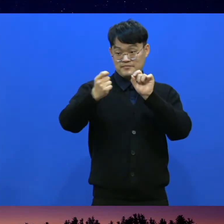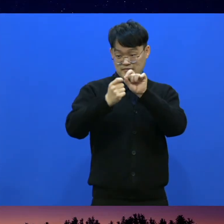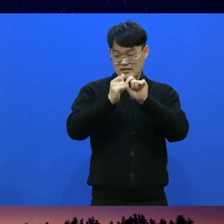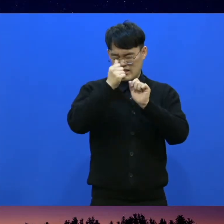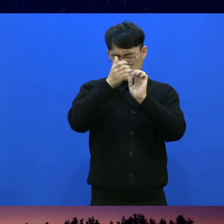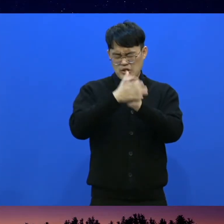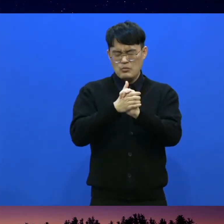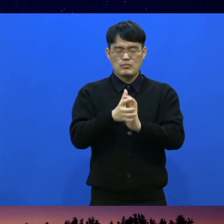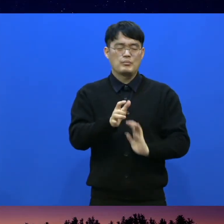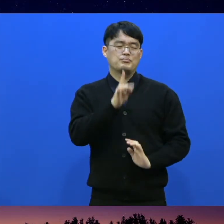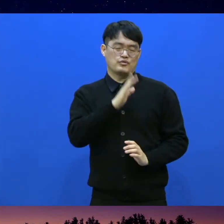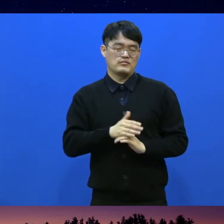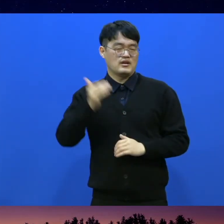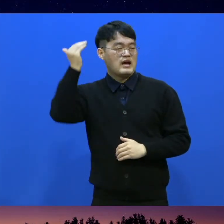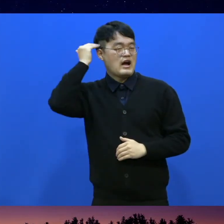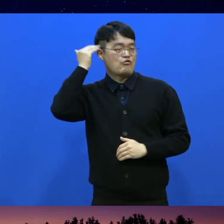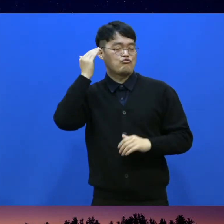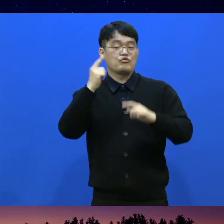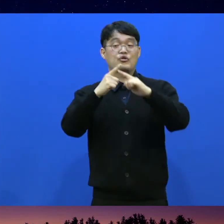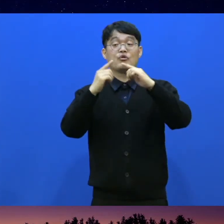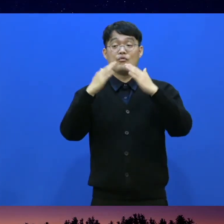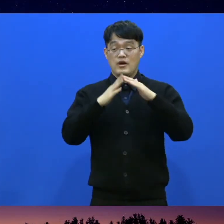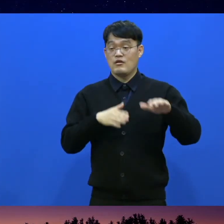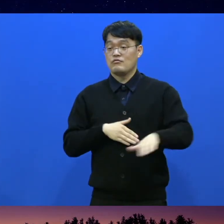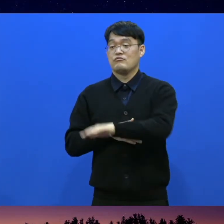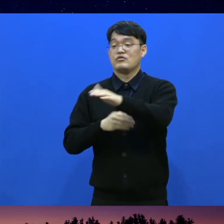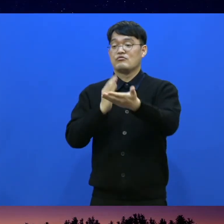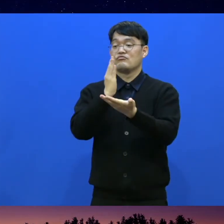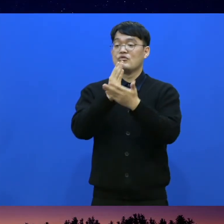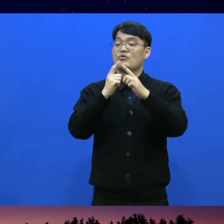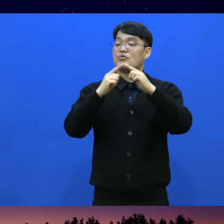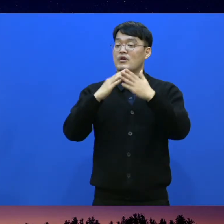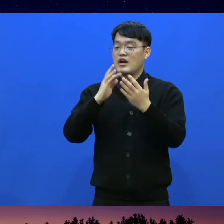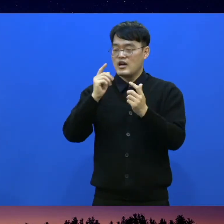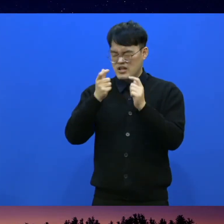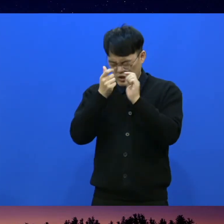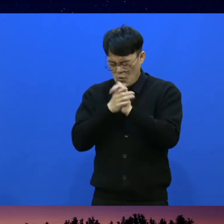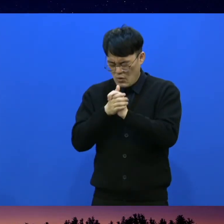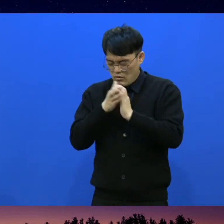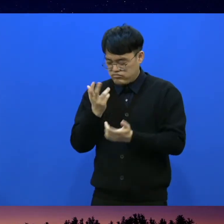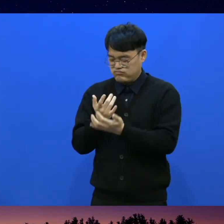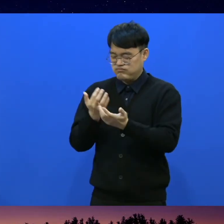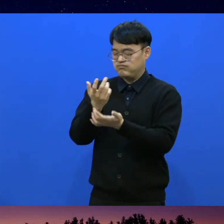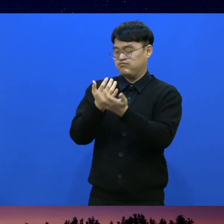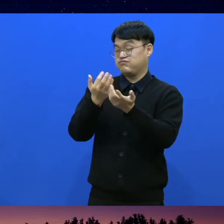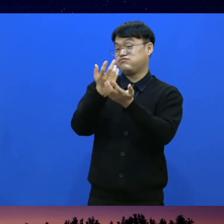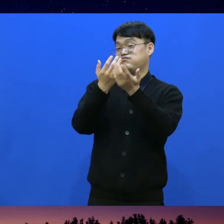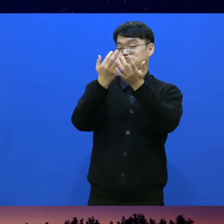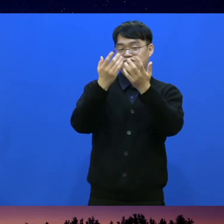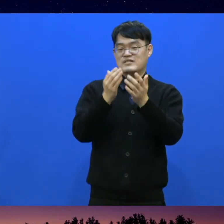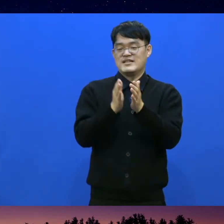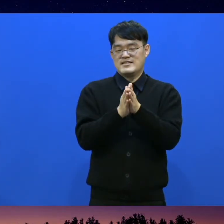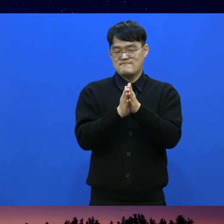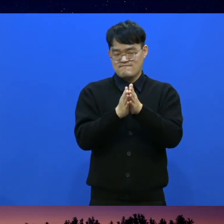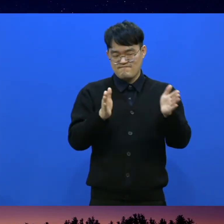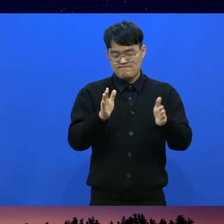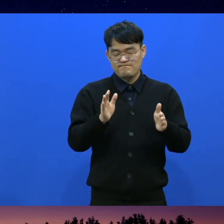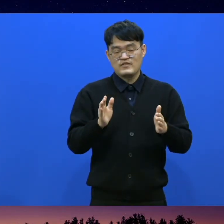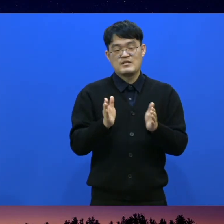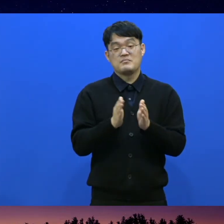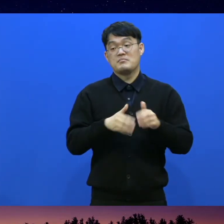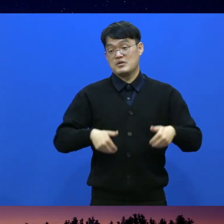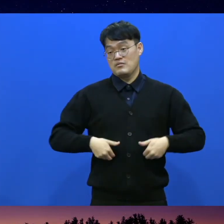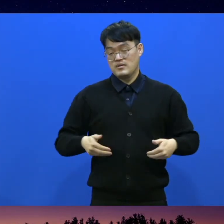길이 없고 한국교회 기도에 불을 붙이는 거 그리고 특별히 기도 야성이 야성 이거를 살려야 돼요. 저는 이제 새벽기도도